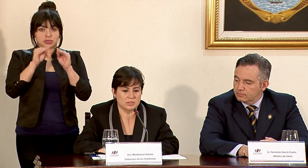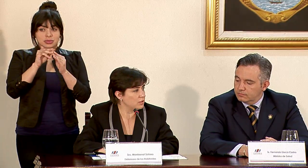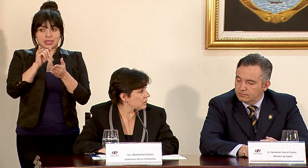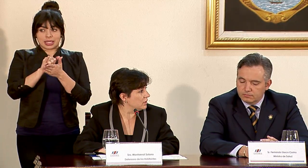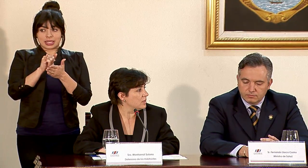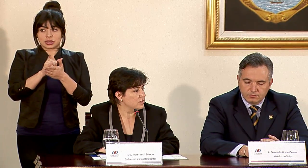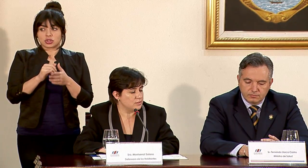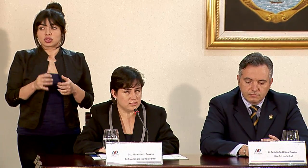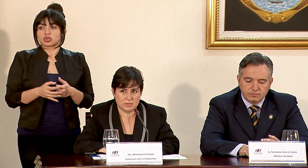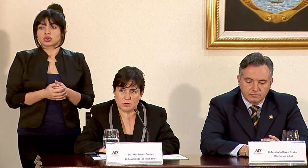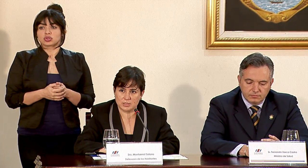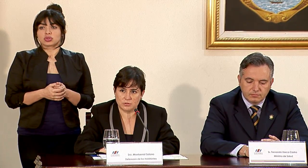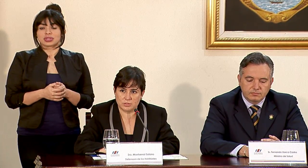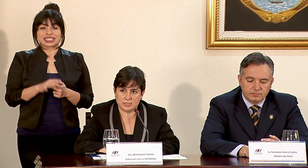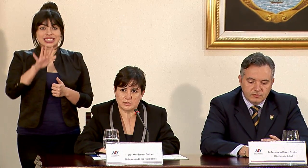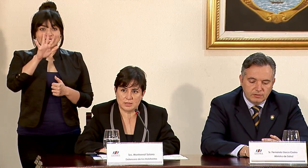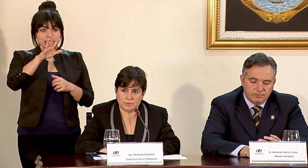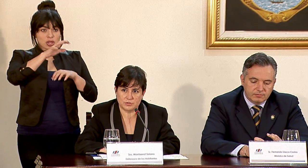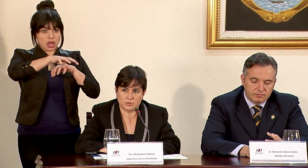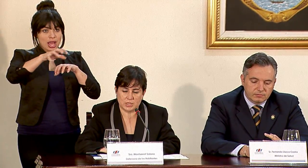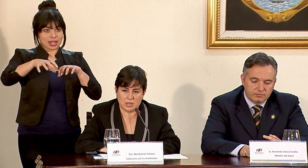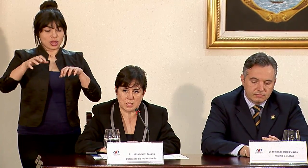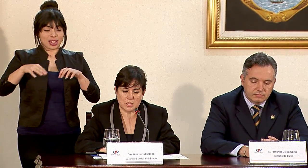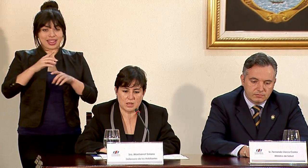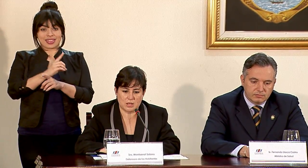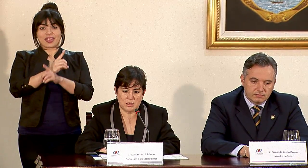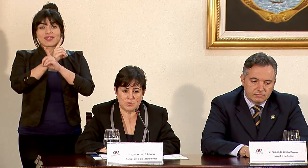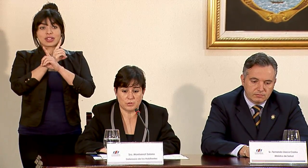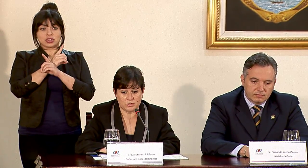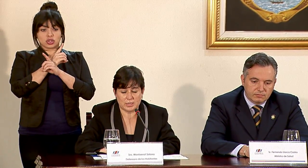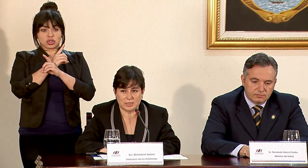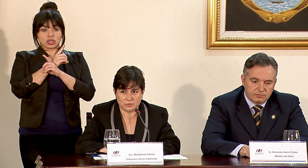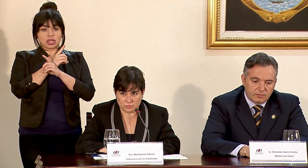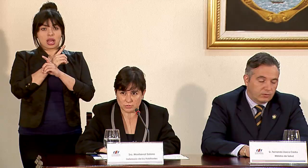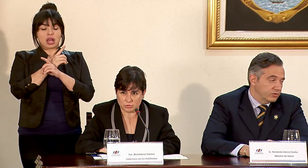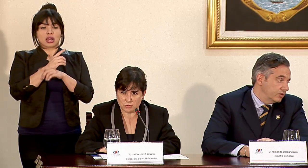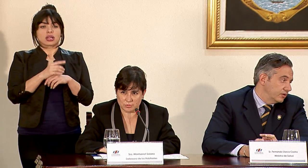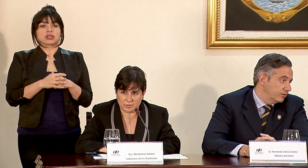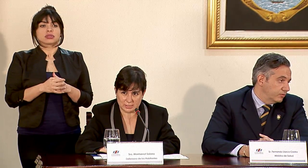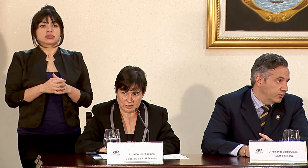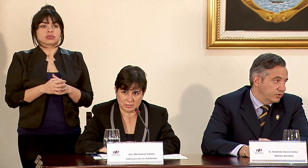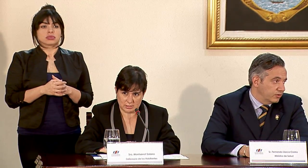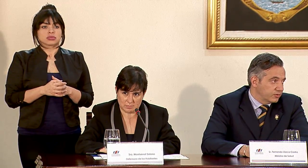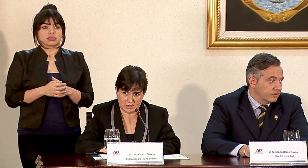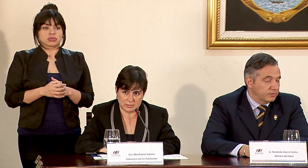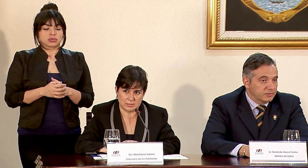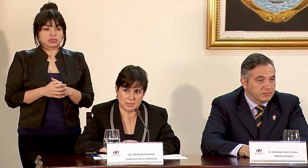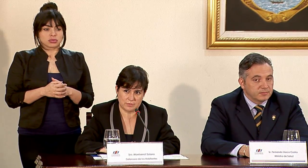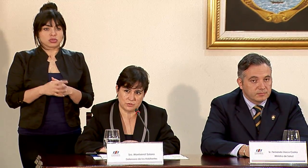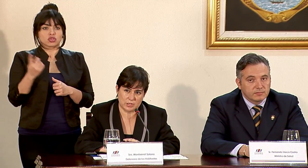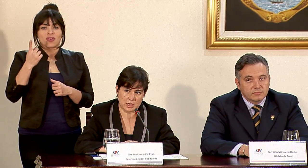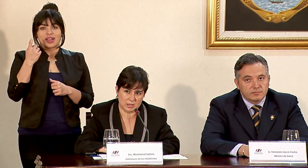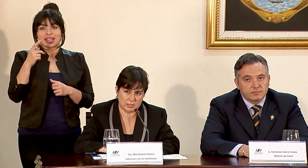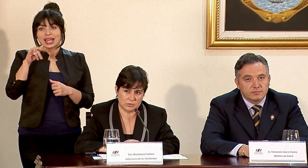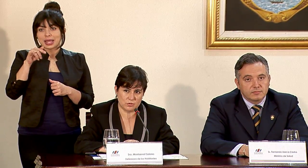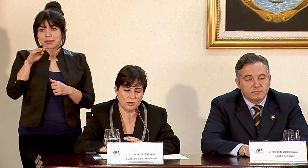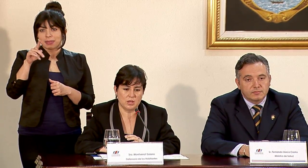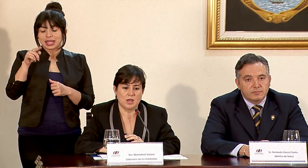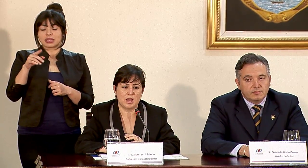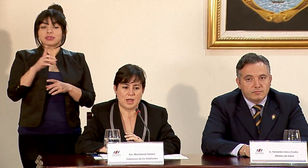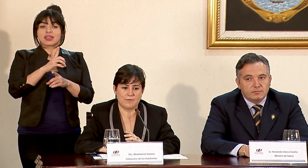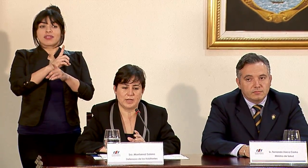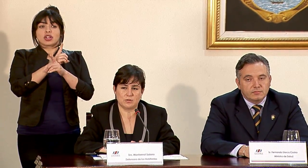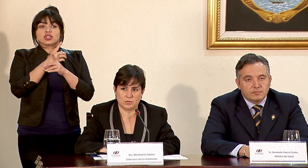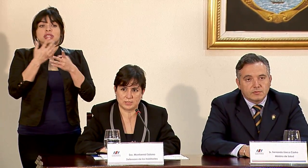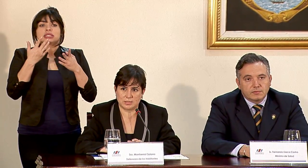cinco cantones, la Defensoría, bueno, en realidad solo nos falta Jiménez, la Defensoría ha ido